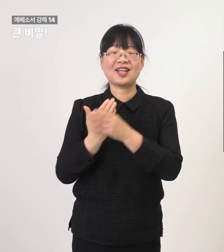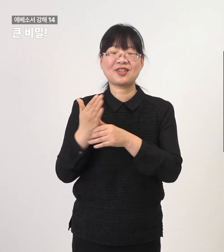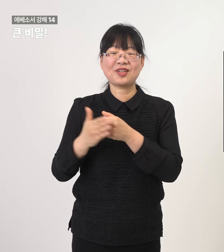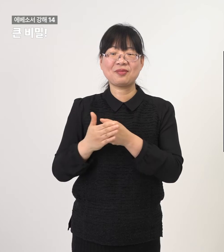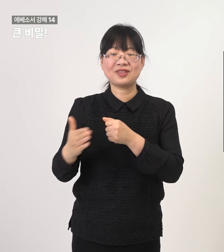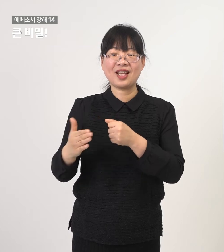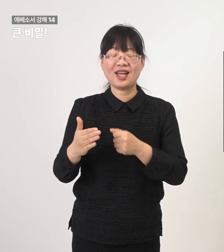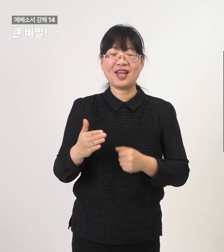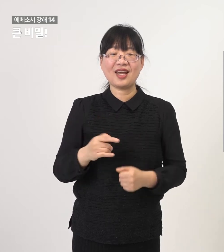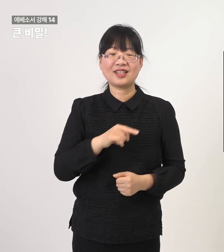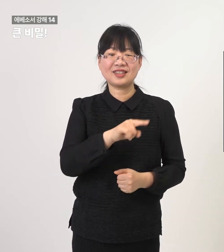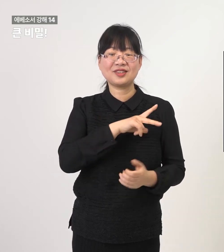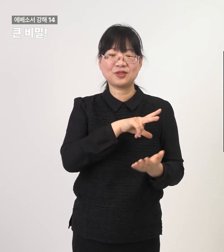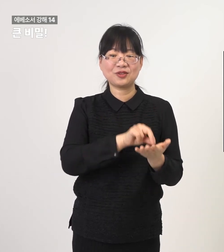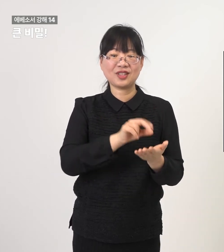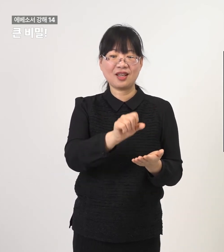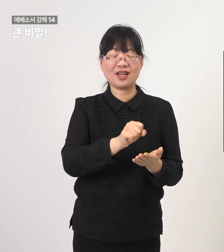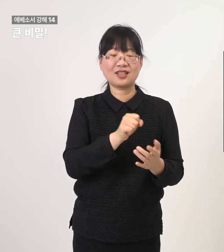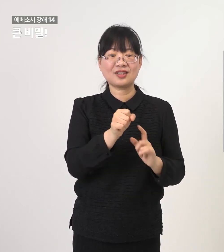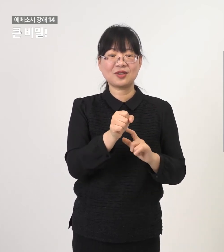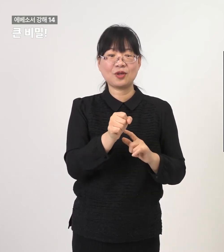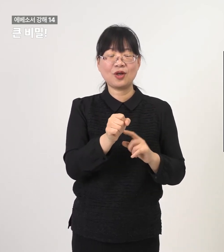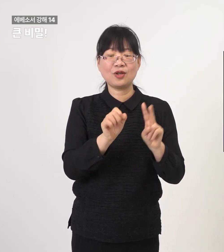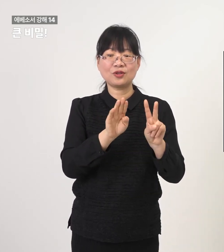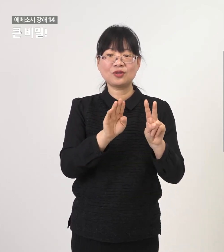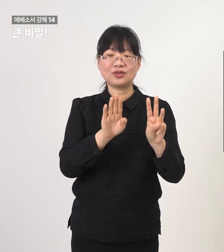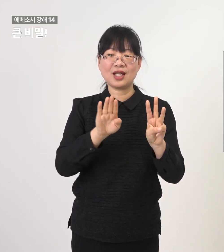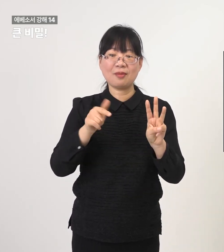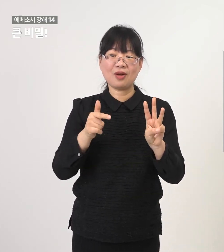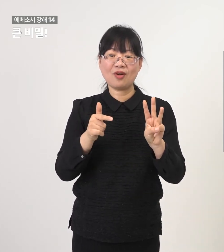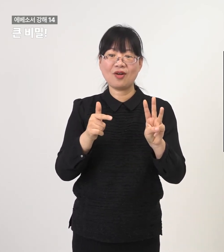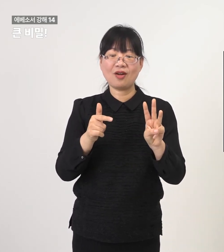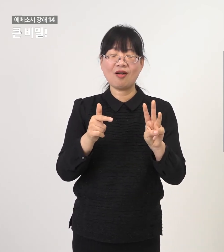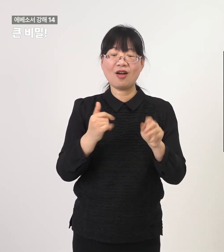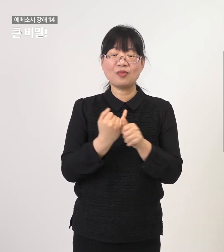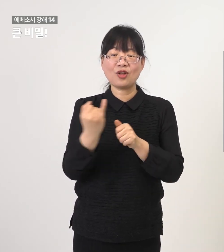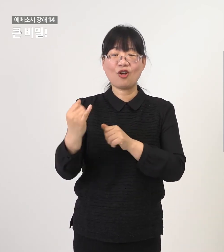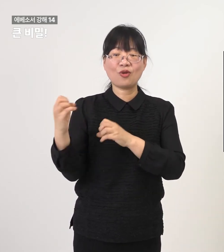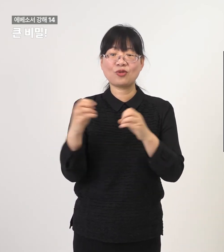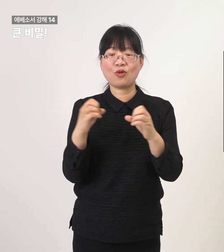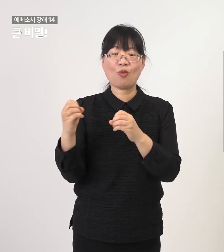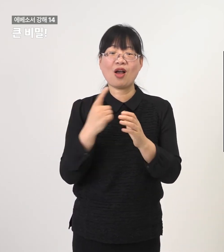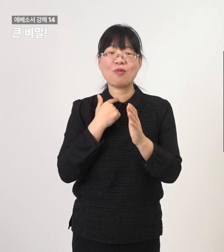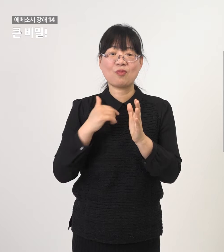그 주제를 가지고 한 두세 번인가 서너 번 대화를 했대요.